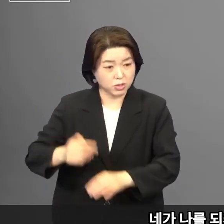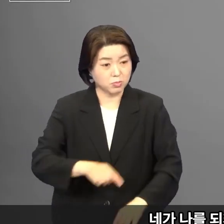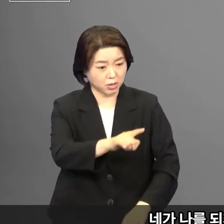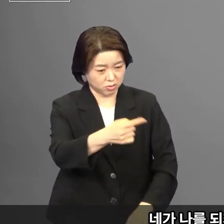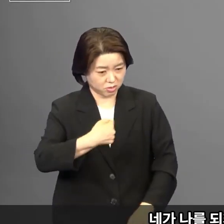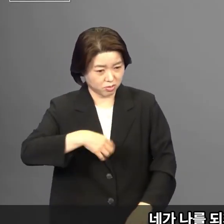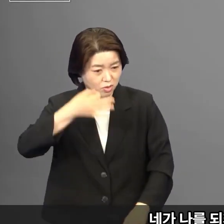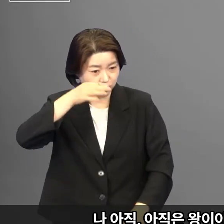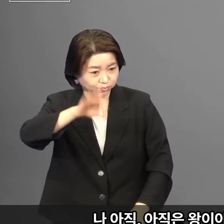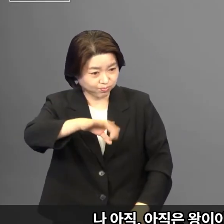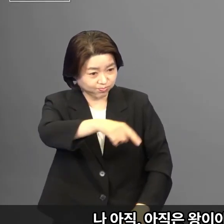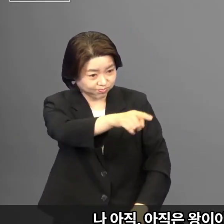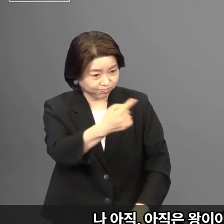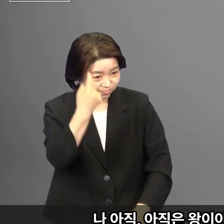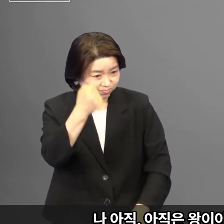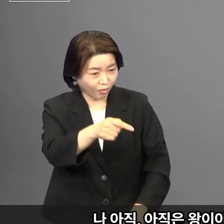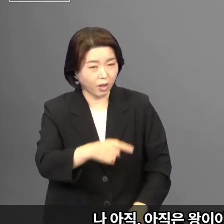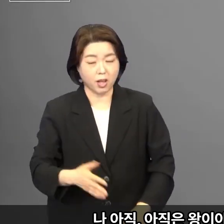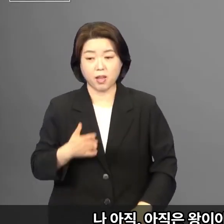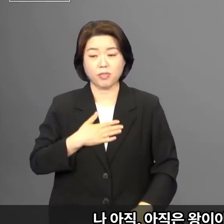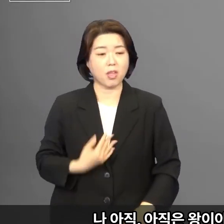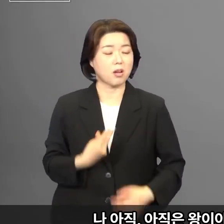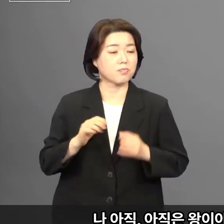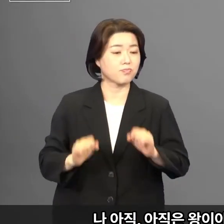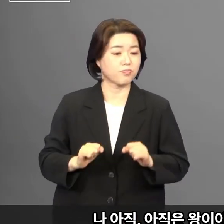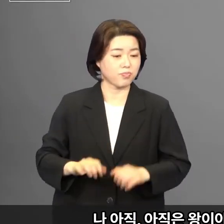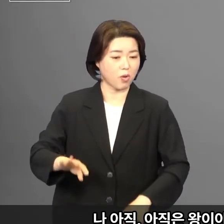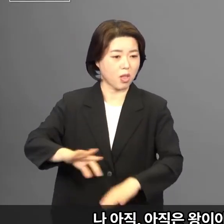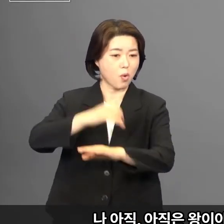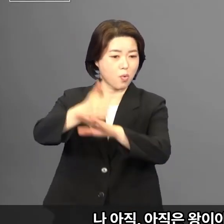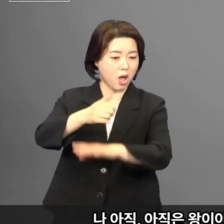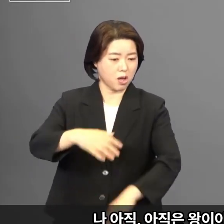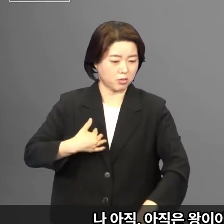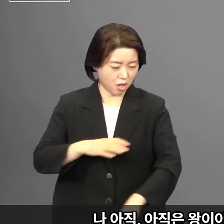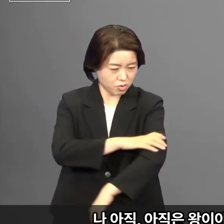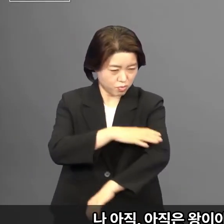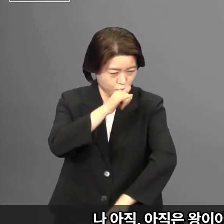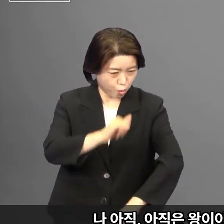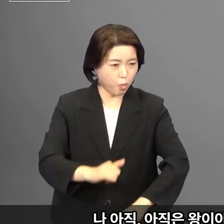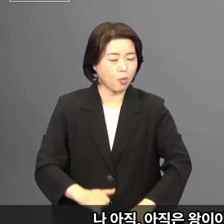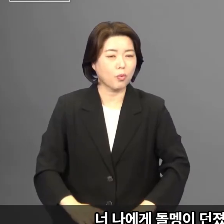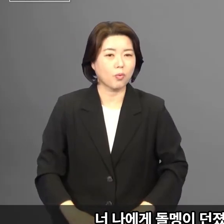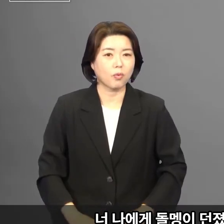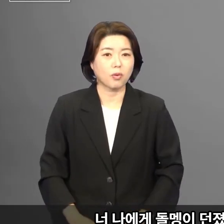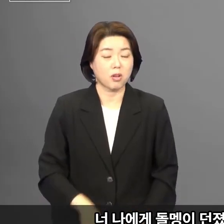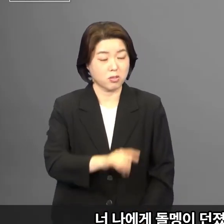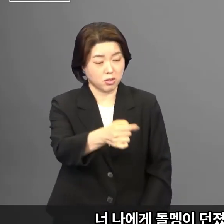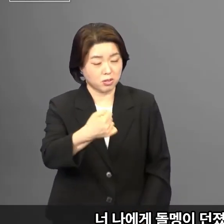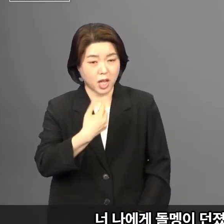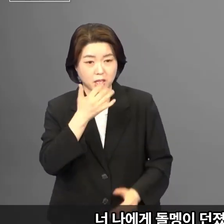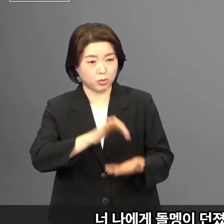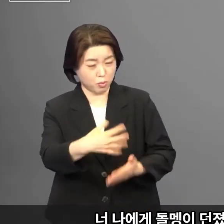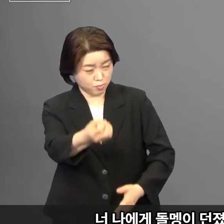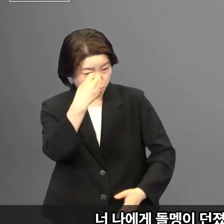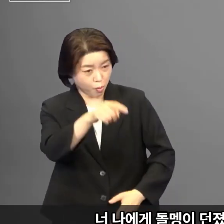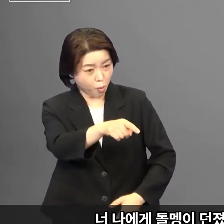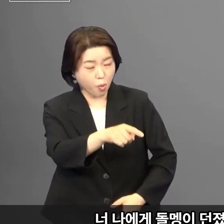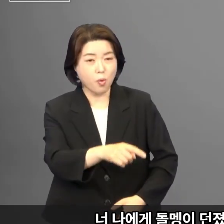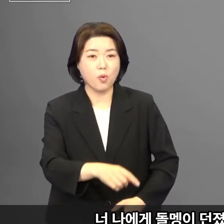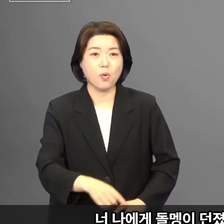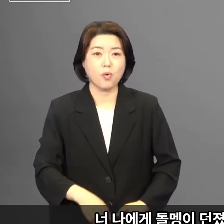우습게 보는구나. 나 아직은 왕이야. 아직 세력이 있어. 힘이 있어. 너 나에게 돌멩이